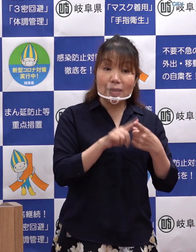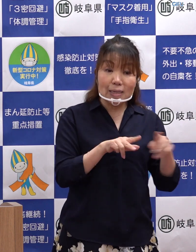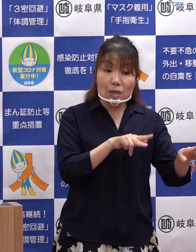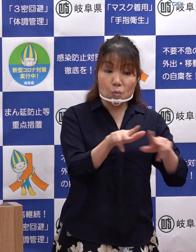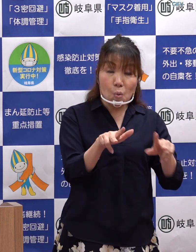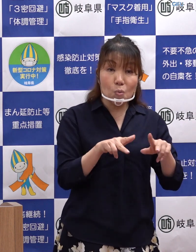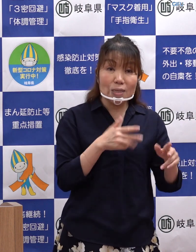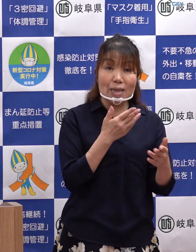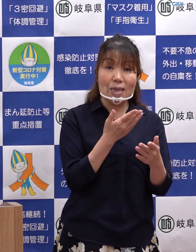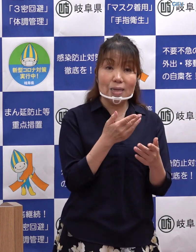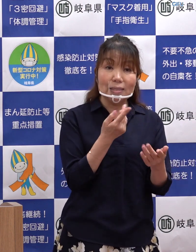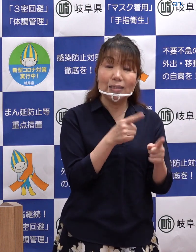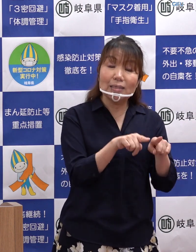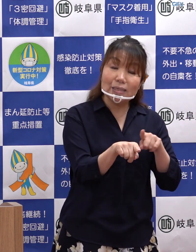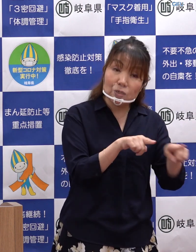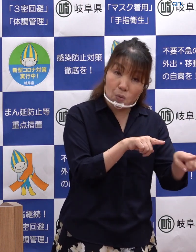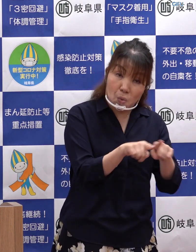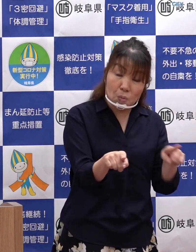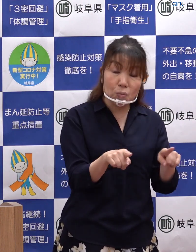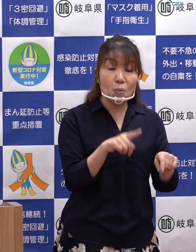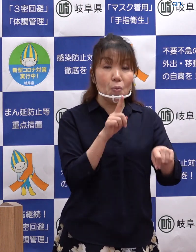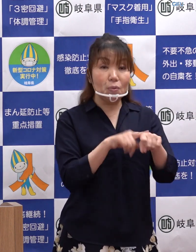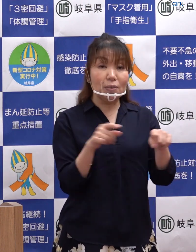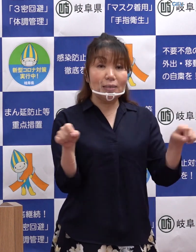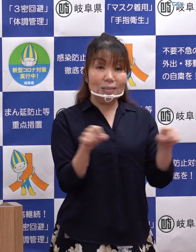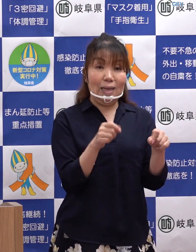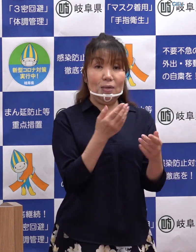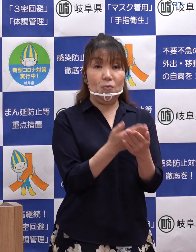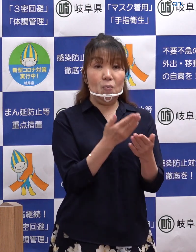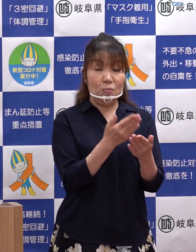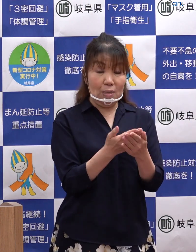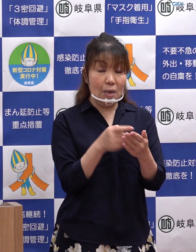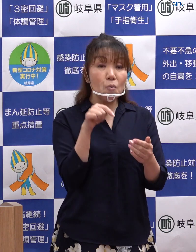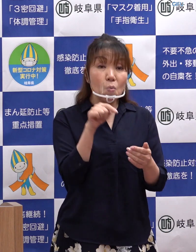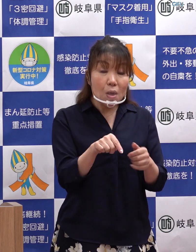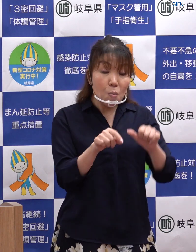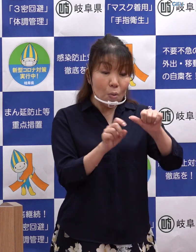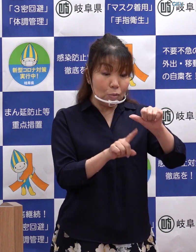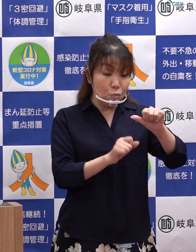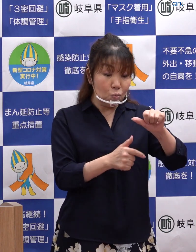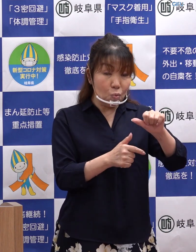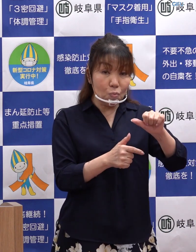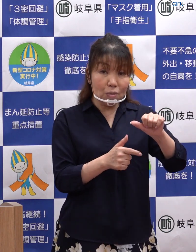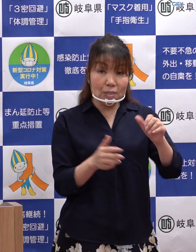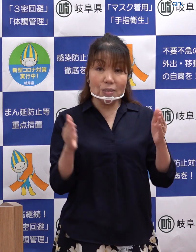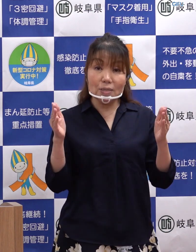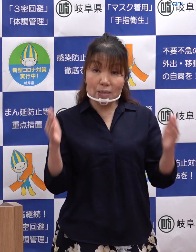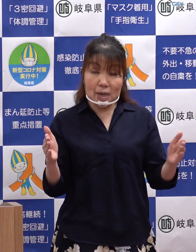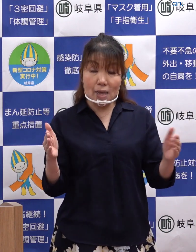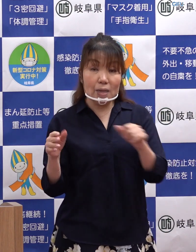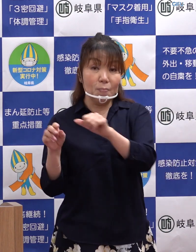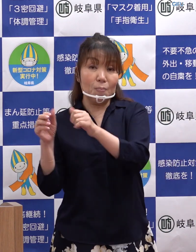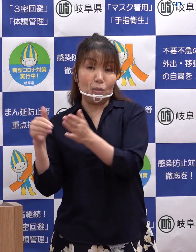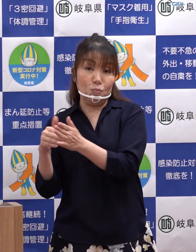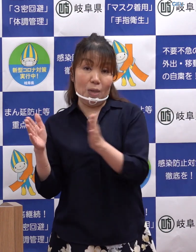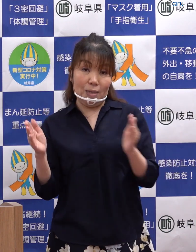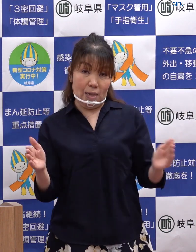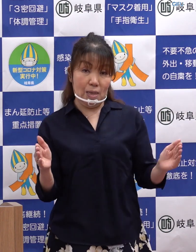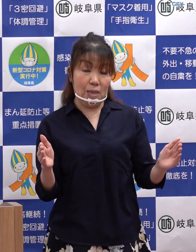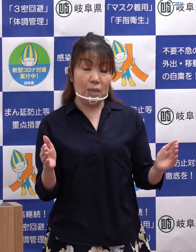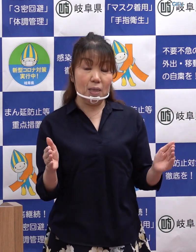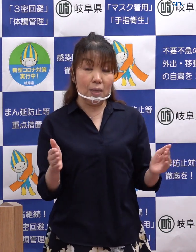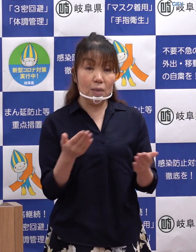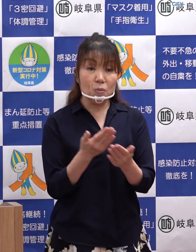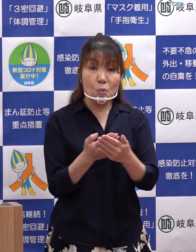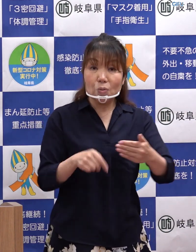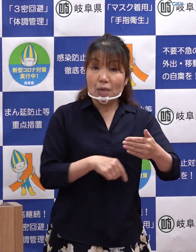時短要請を行うということで、これまた5月16日から16日間ということで、